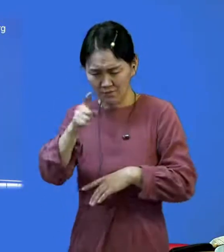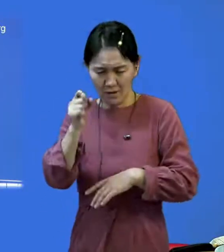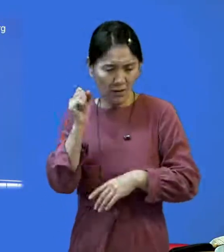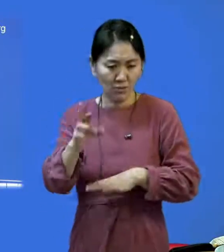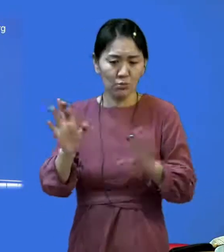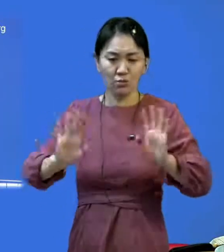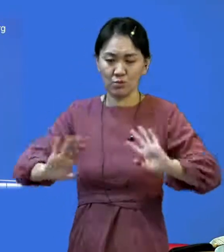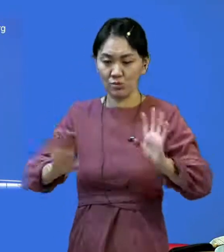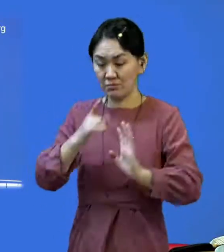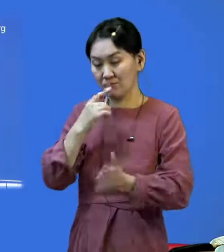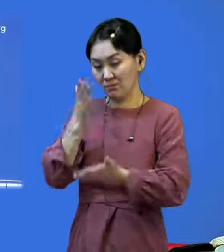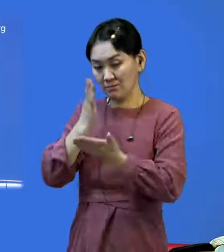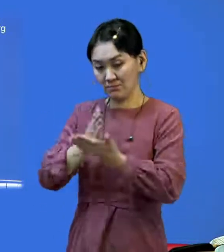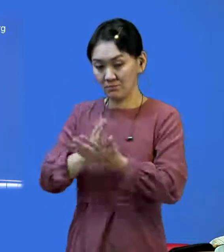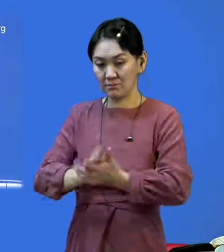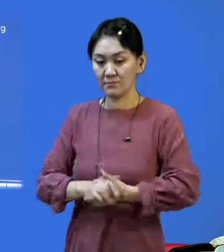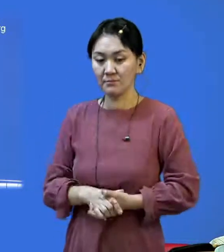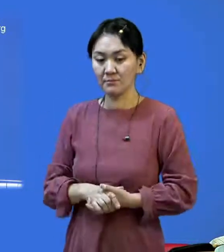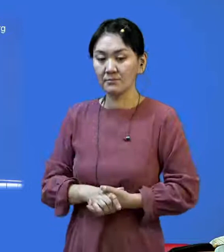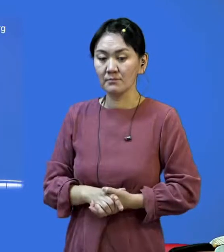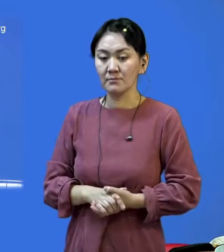хаяхгүй.